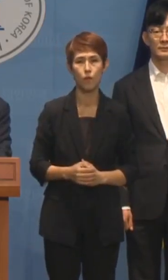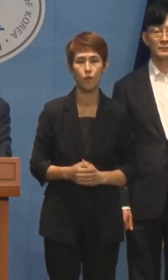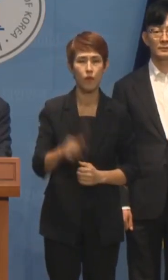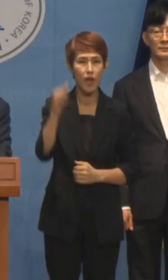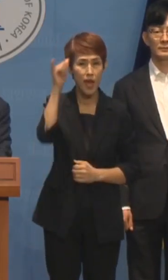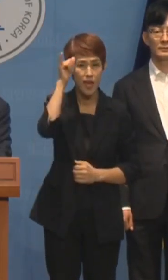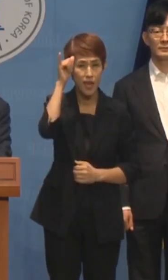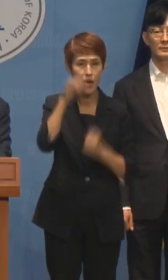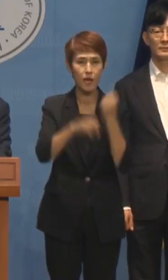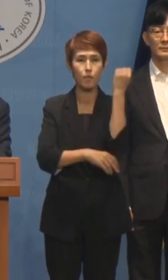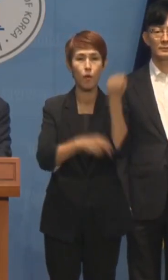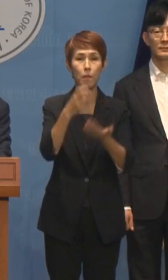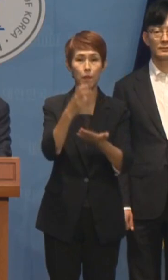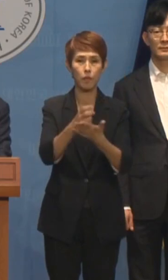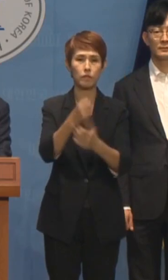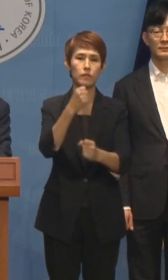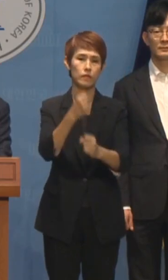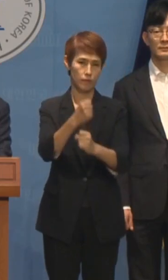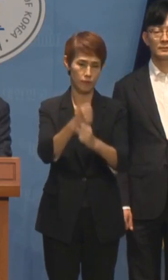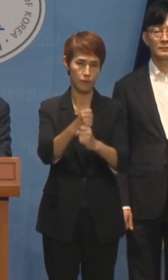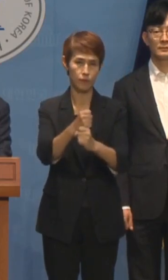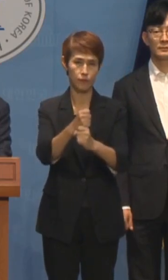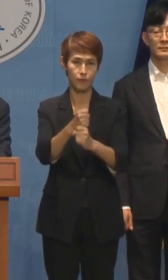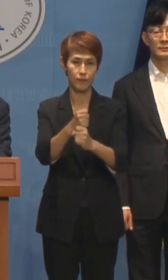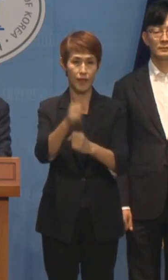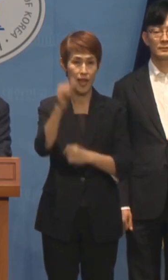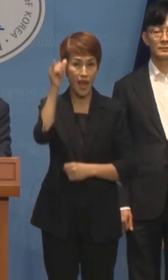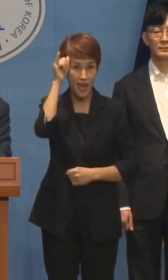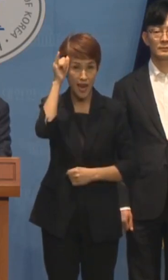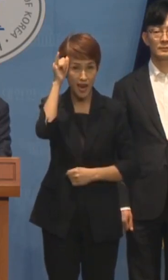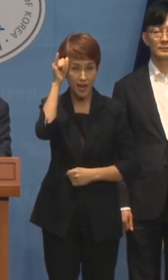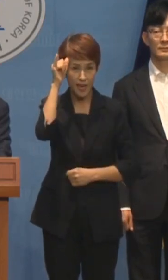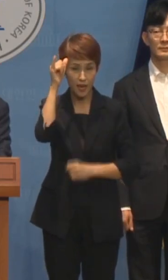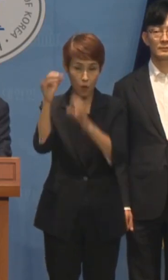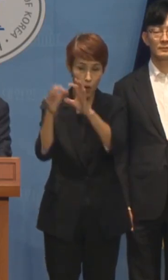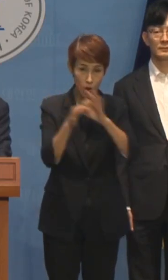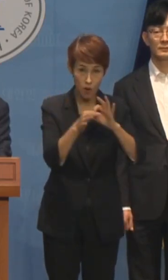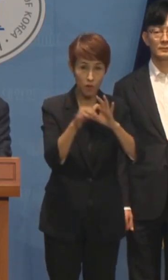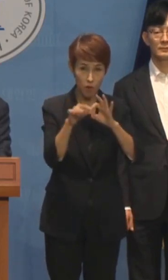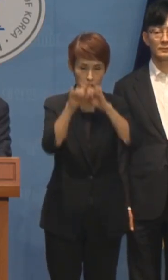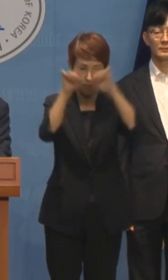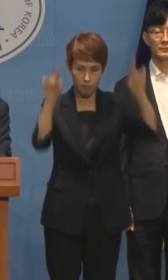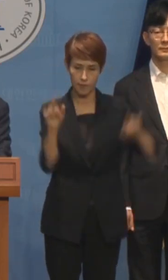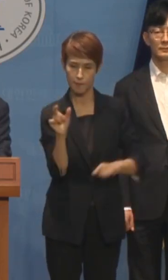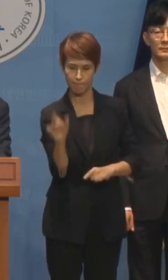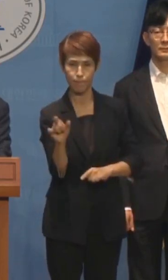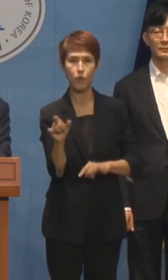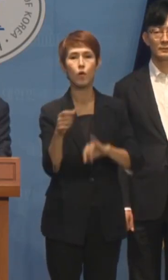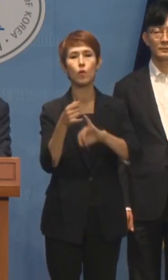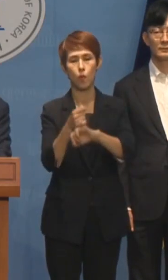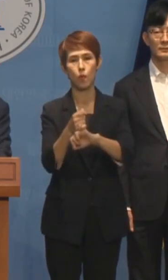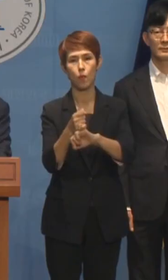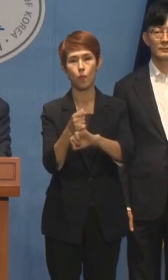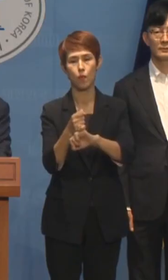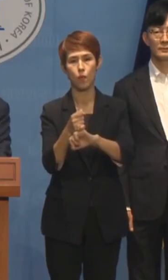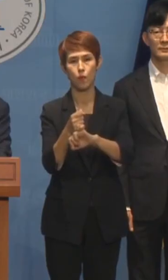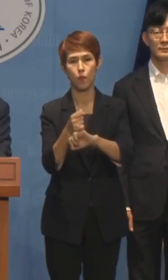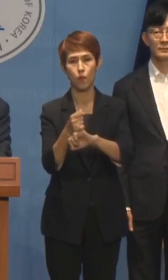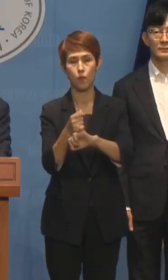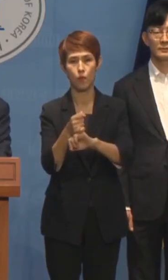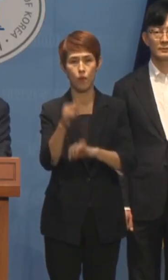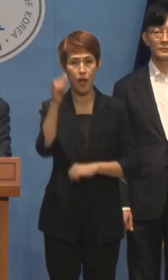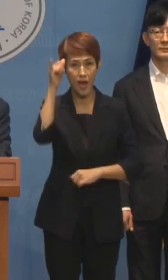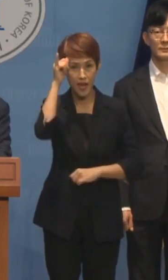AI 기본법 제정을 통해 AI 생성물에 대한 워터마크 도입을 의무화하고